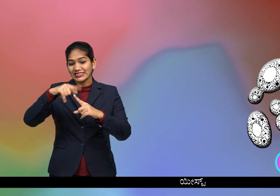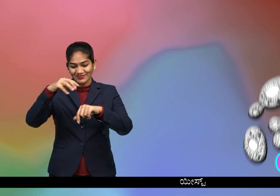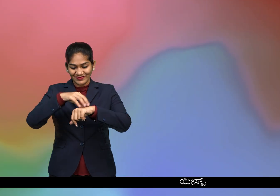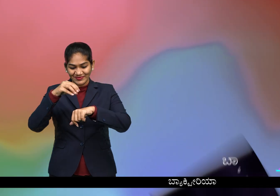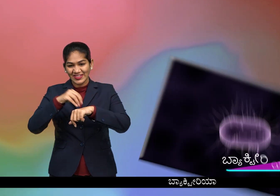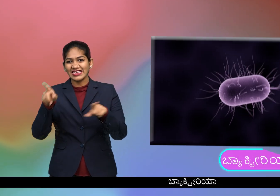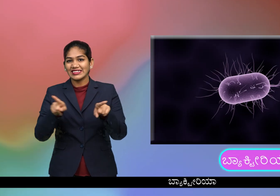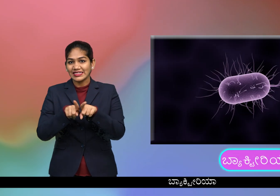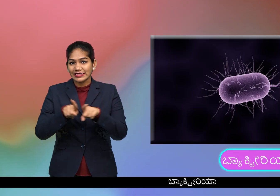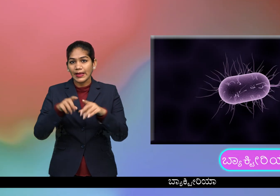ಬ್ಯಾಕ್ಟೀರಿಯಾ,